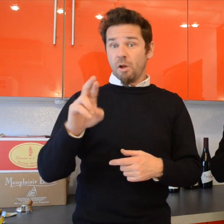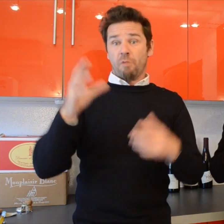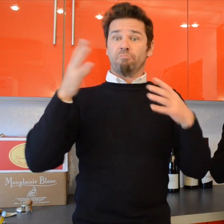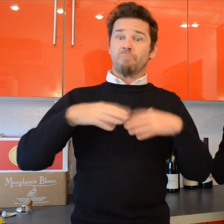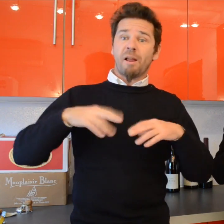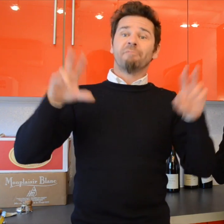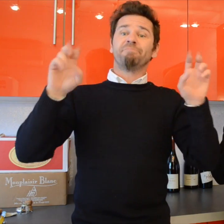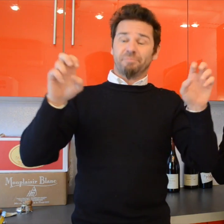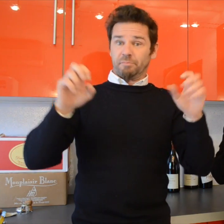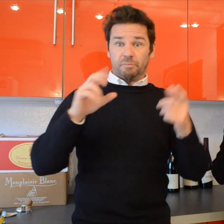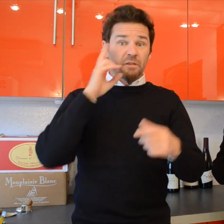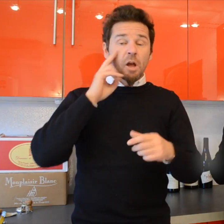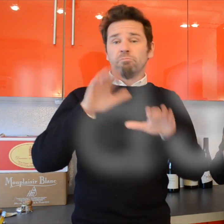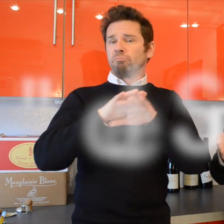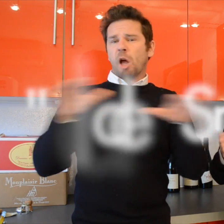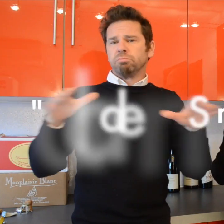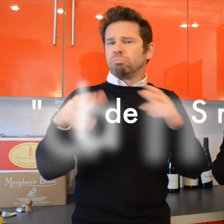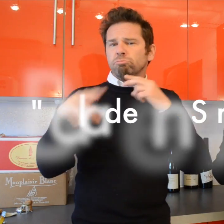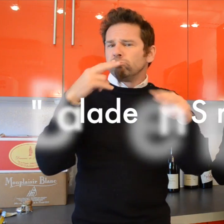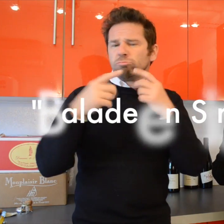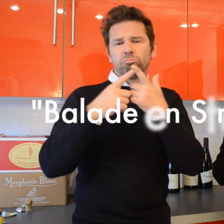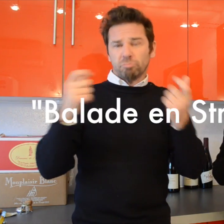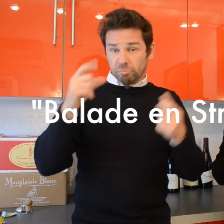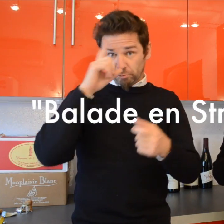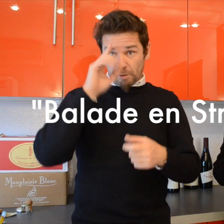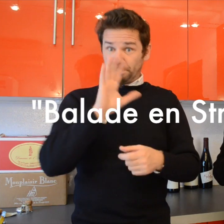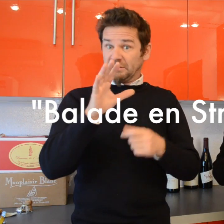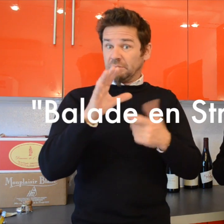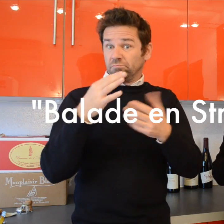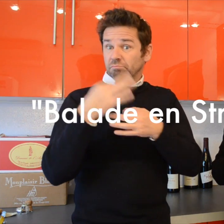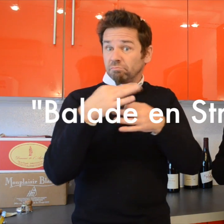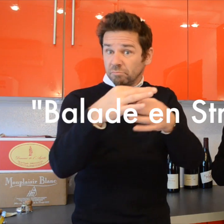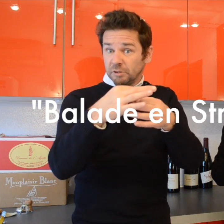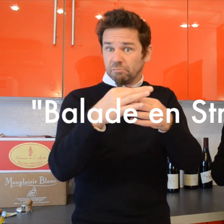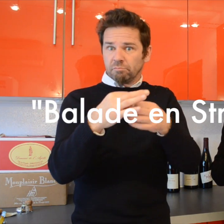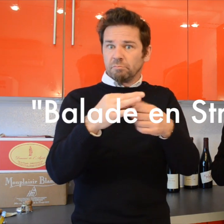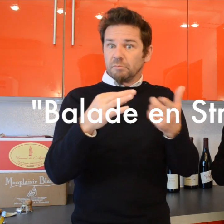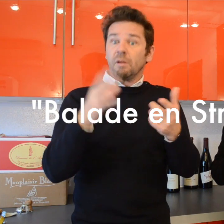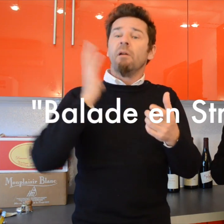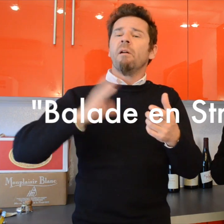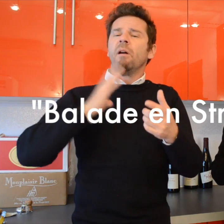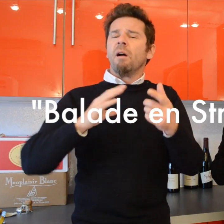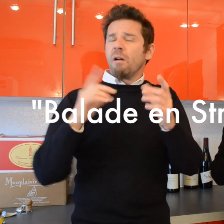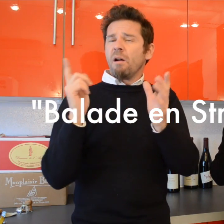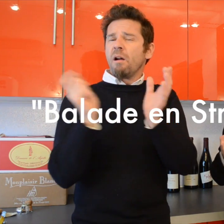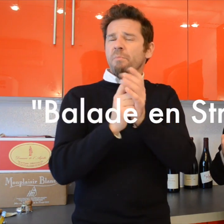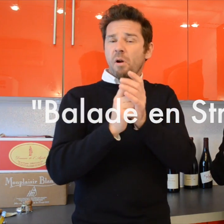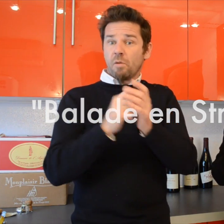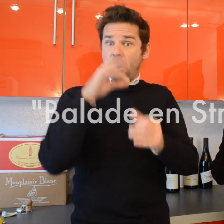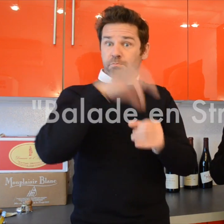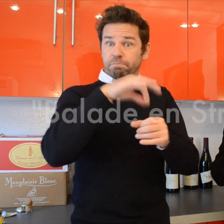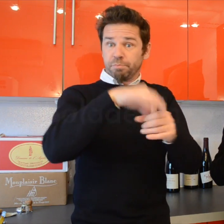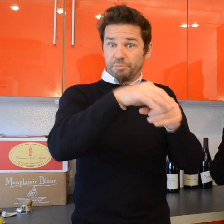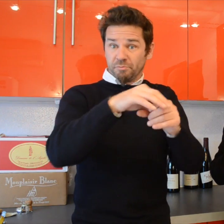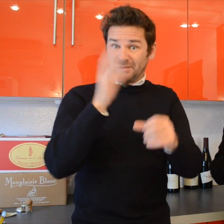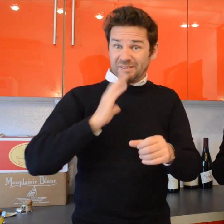de table, parce que c'est un cépage qui, en tout cas à l'époque quand cette vigne a été plantée, n'était pas